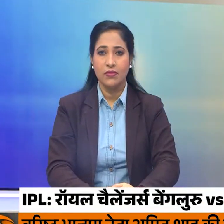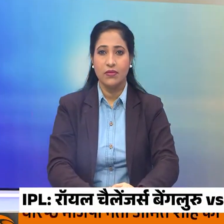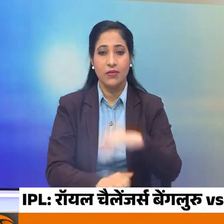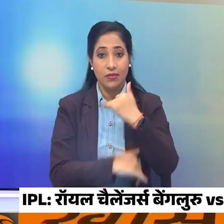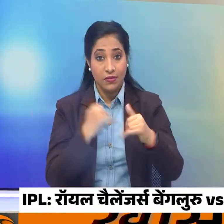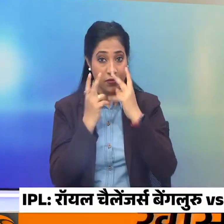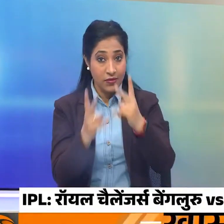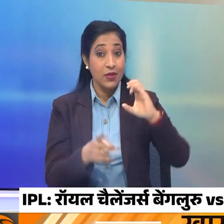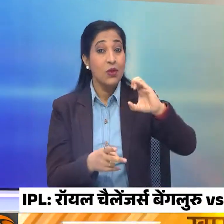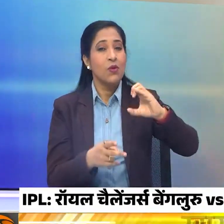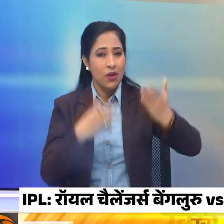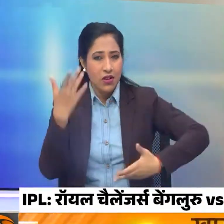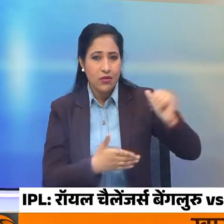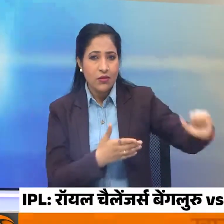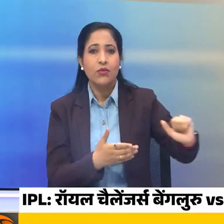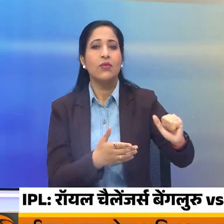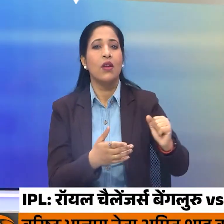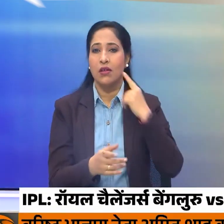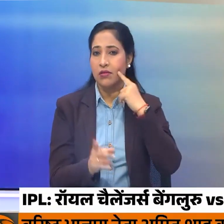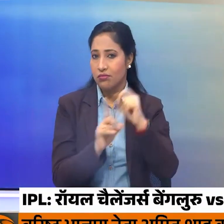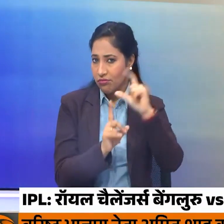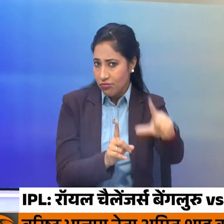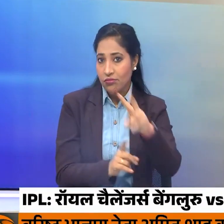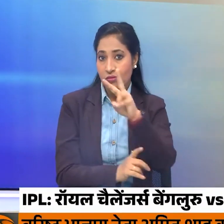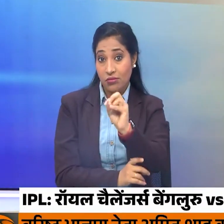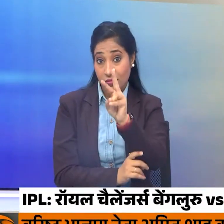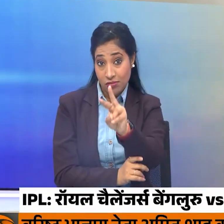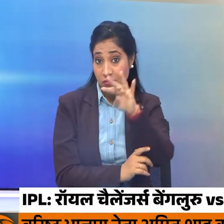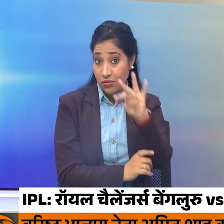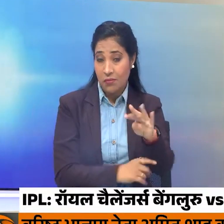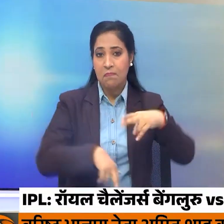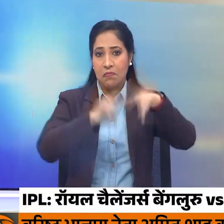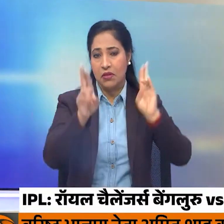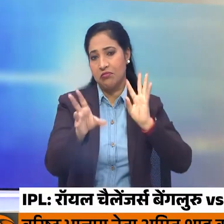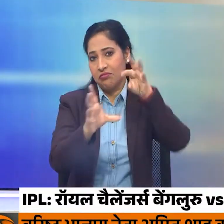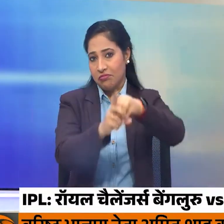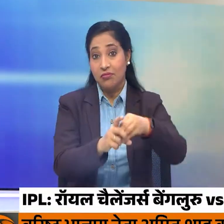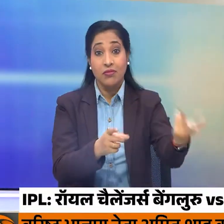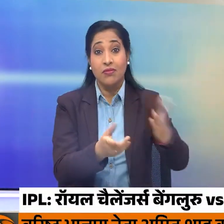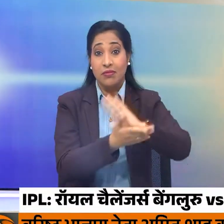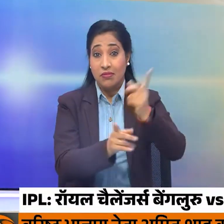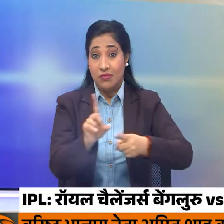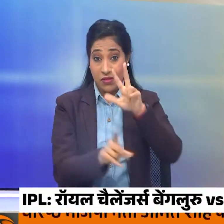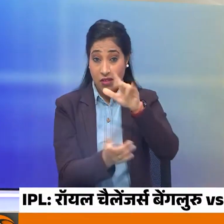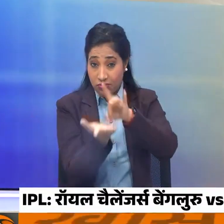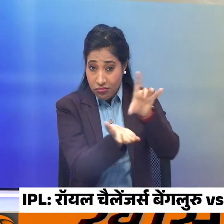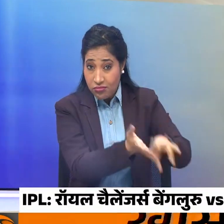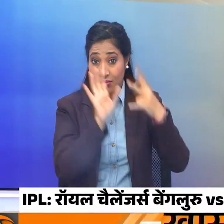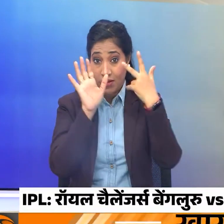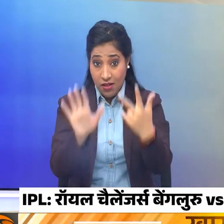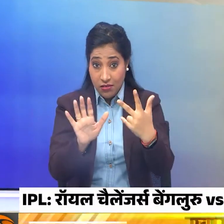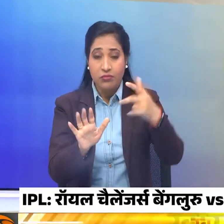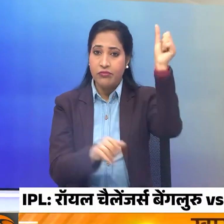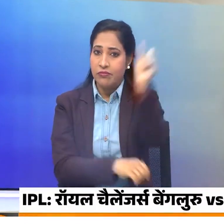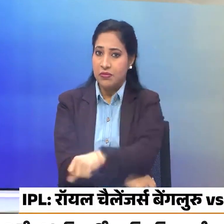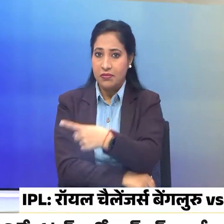खेल की खबरों में, कोलकाता नाइट राइडर्स पहुंची आईपीएल 2024 के फाइनल में। सनराइजर्स हैदराबाद को 8 विकेट से दी करारी शिकस्त।